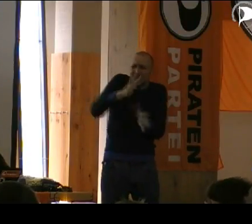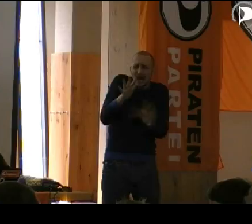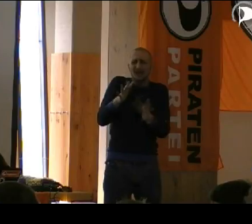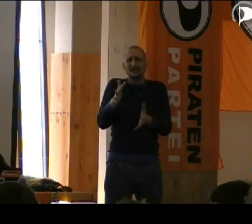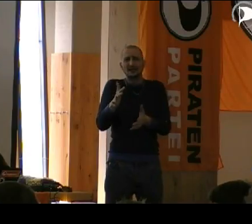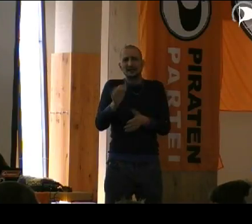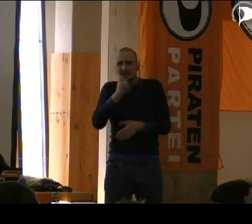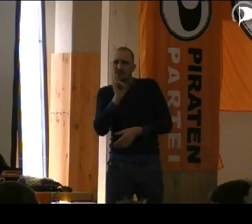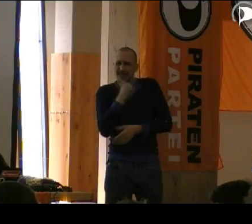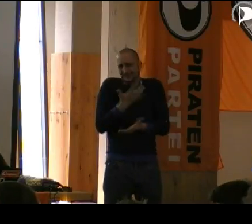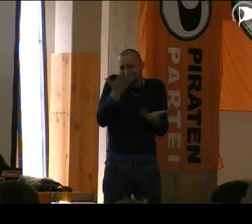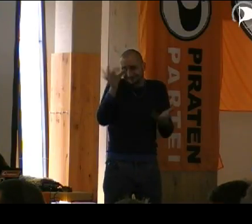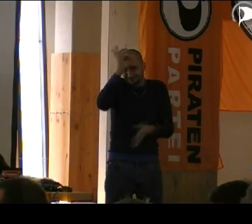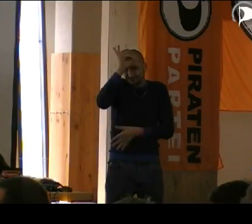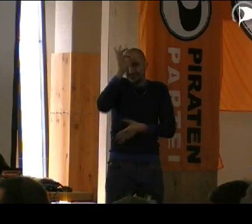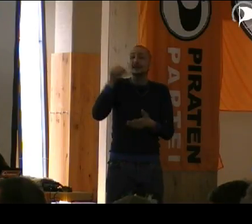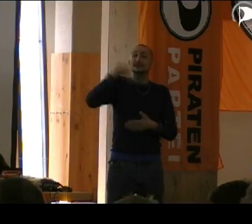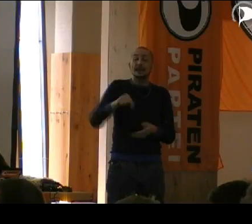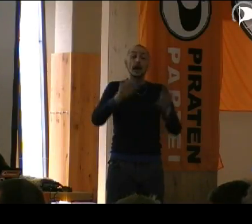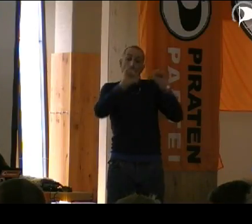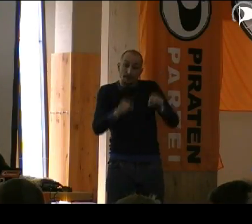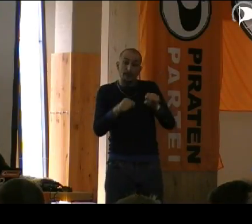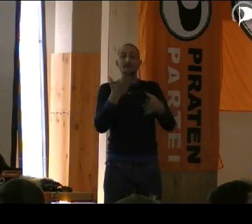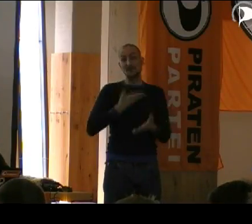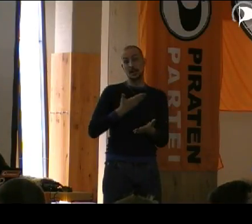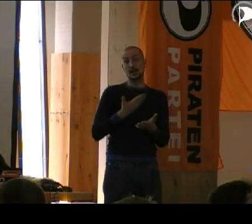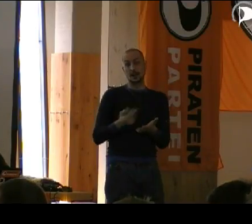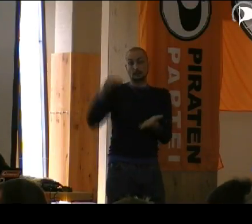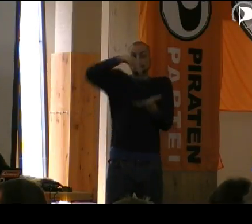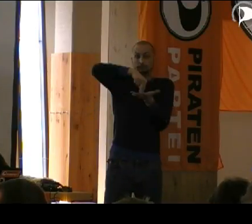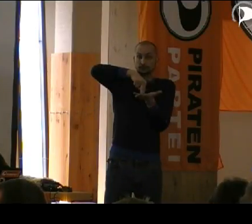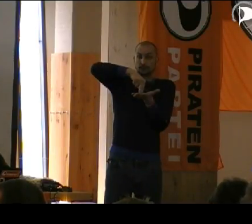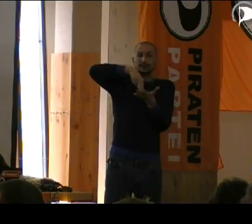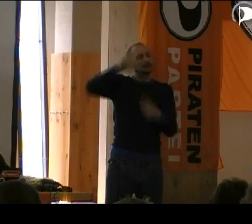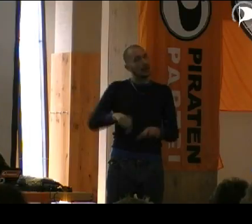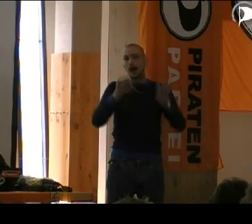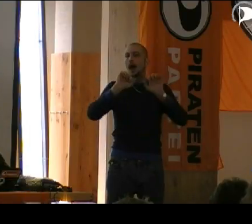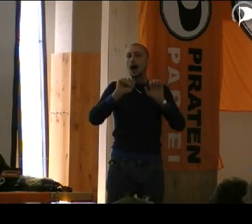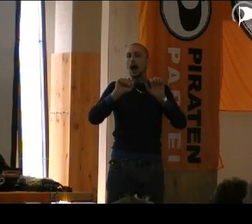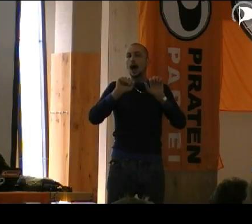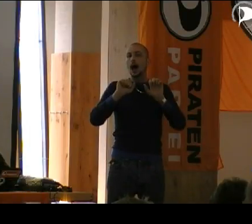das weiß man vorher gar nicht sein amt verlieren möchten das ist nicht akzeptabel